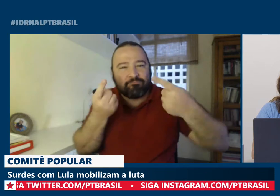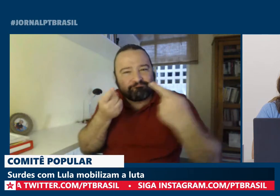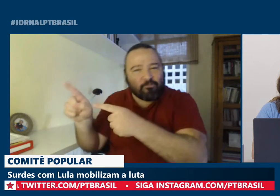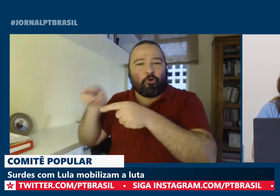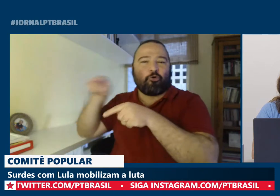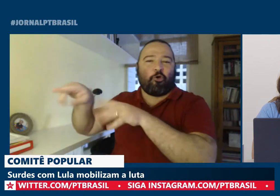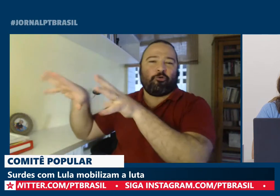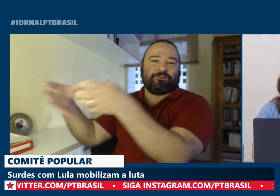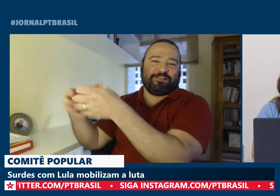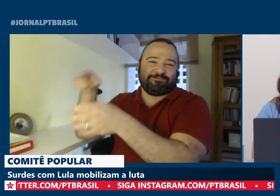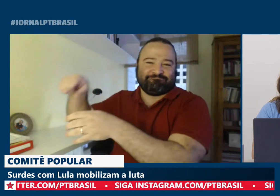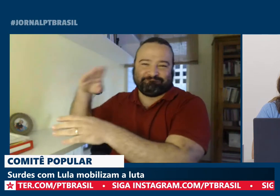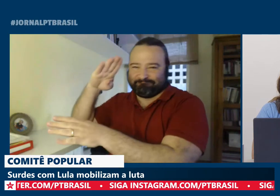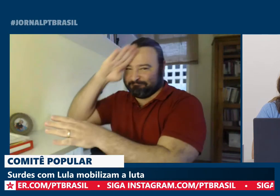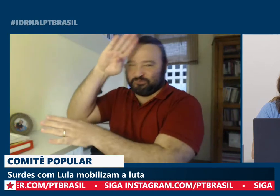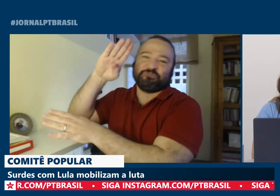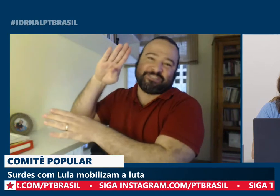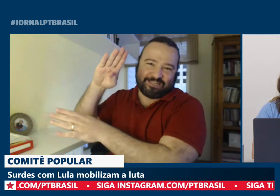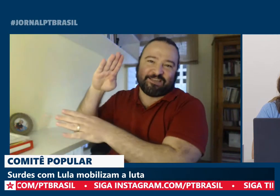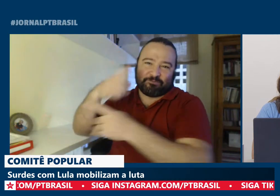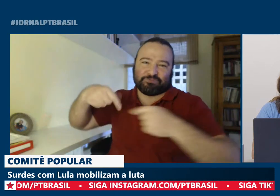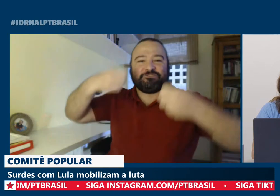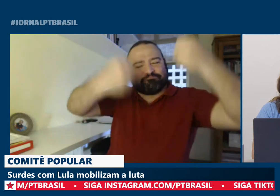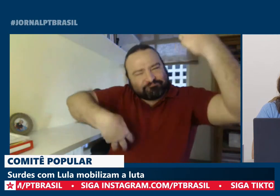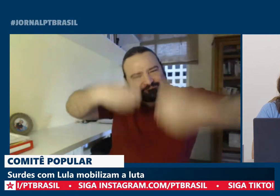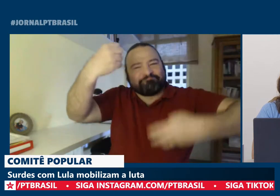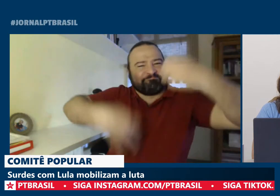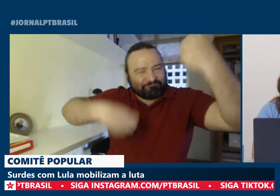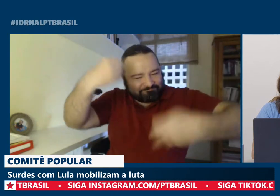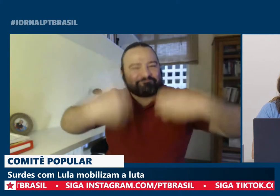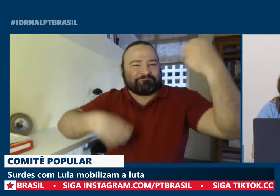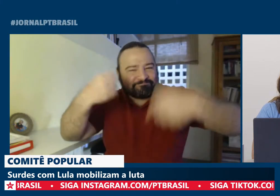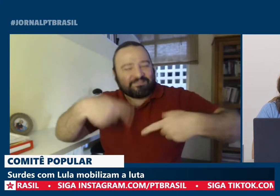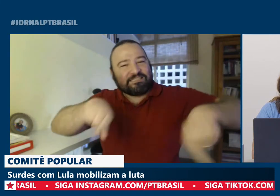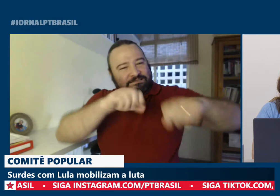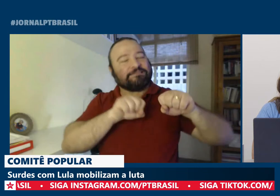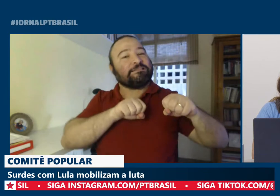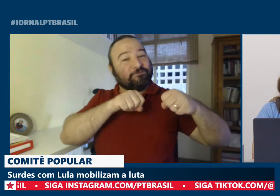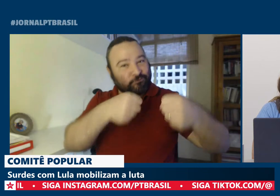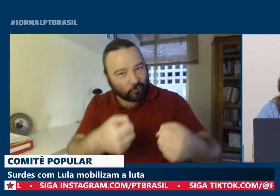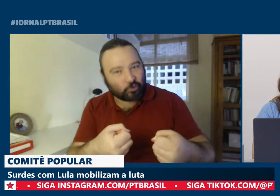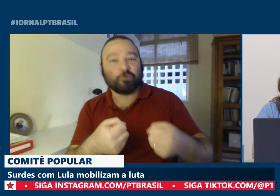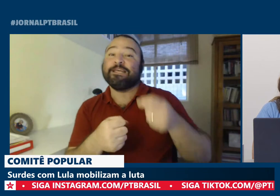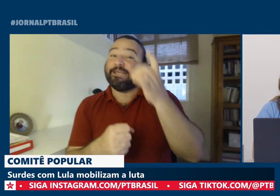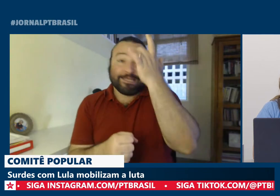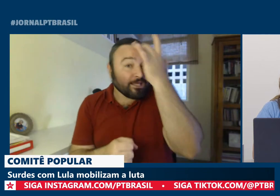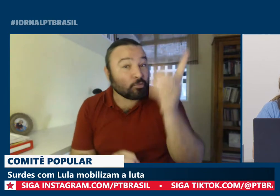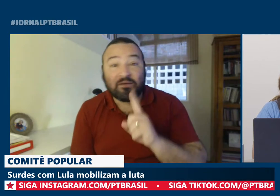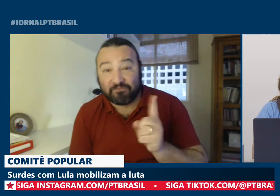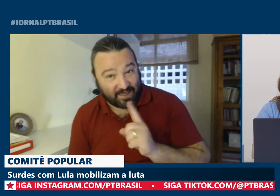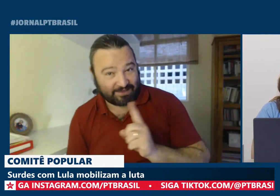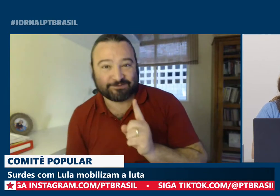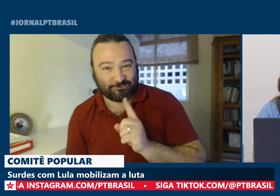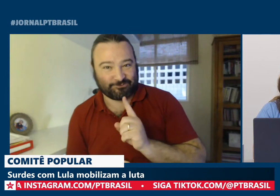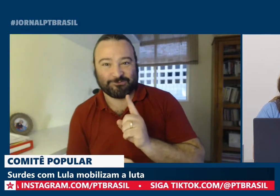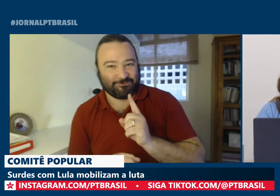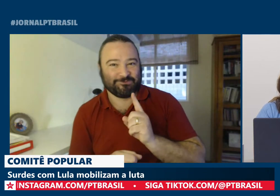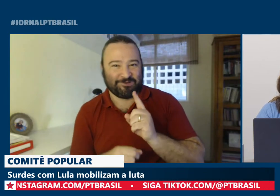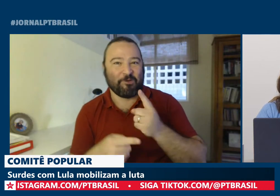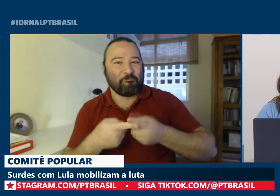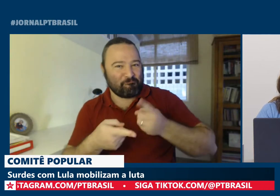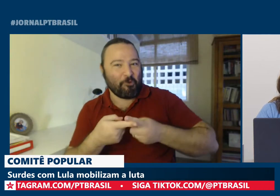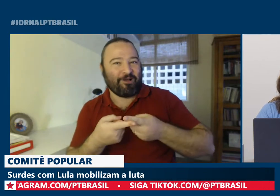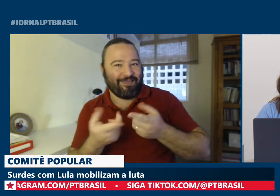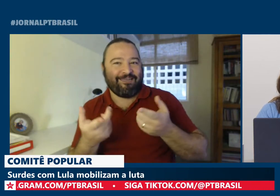e a gente está divulgando bastante esses conteúdos por meio da língua de sinais. A gente é um comitê contra o governo